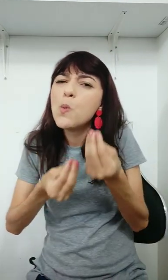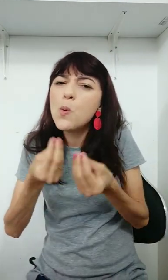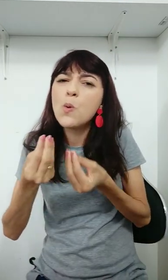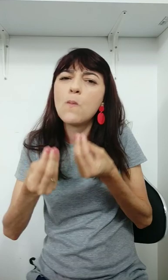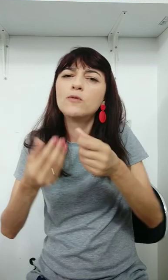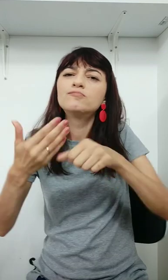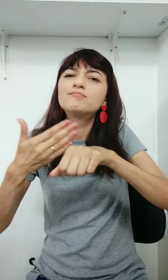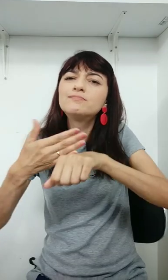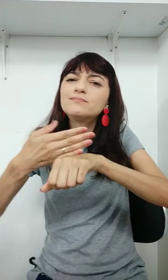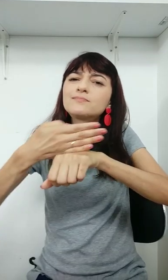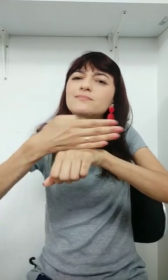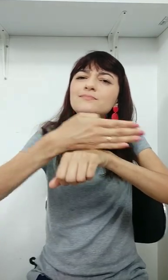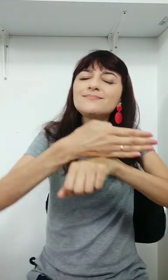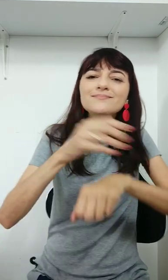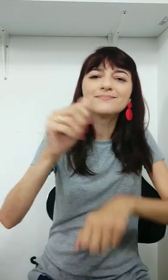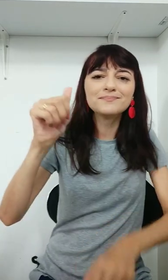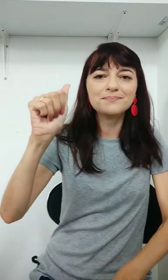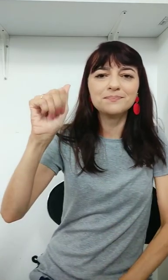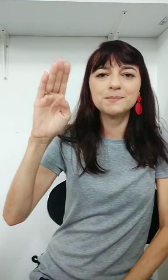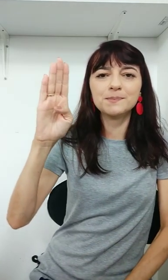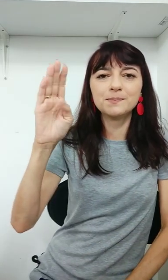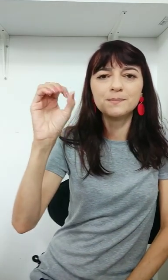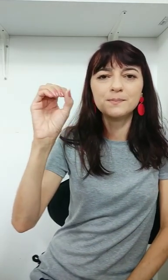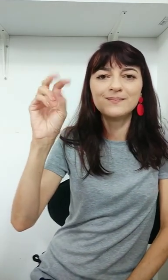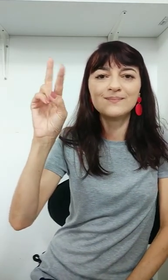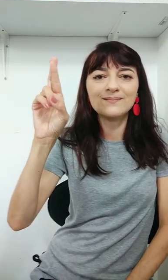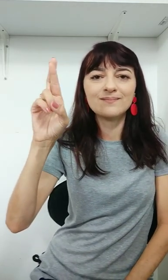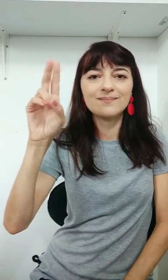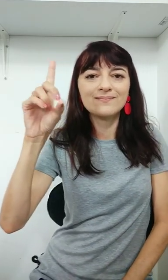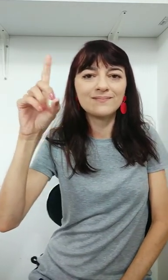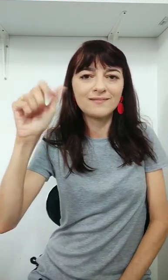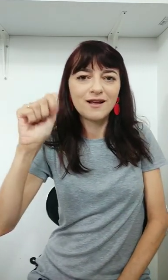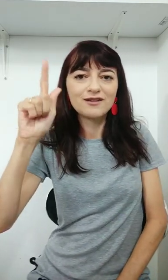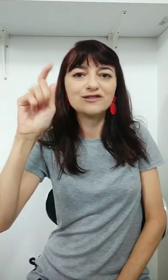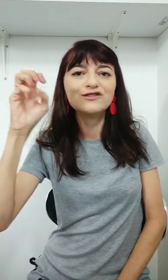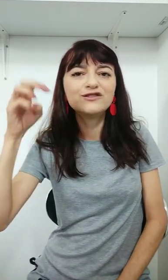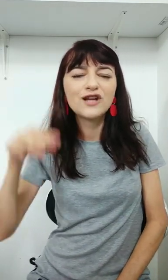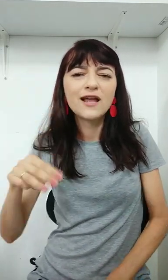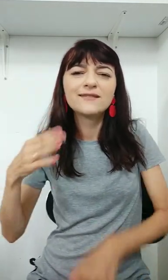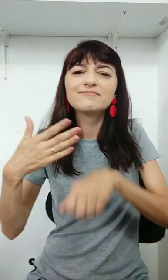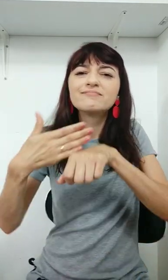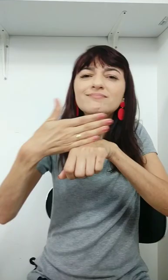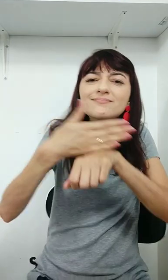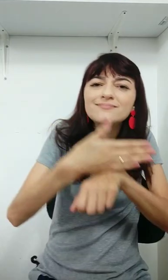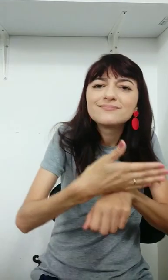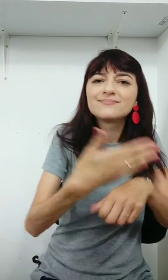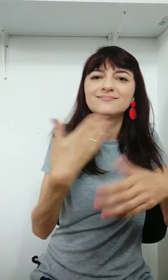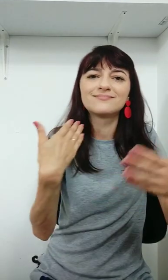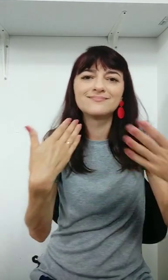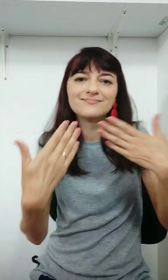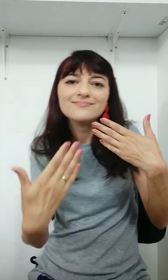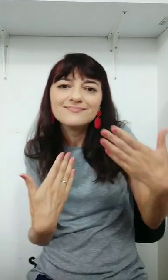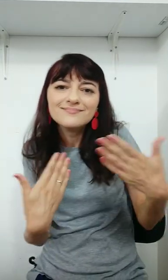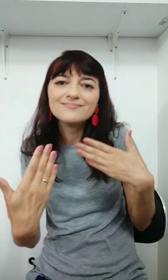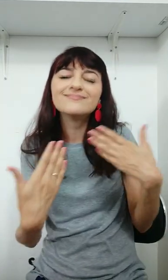de surdos, chega no encontro de surdos, tá bom? A sua abordagem que você tem que refletir sobre ela,